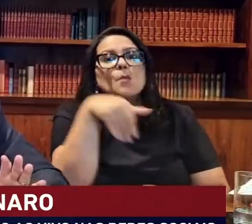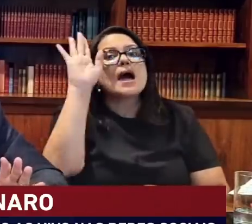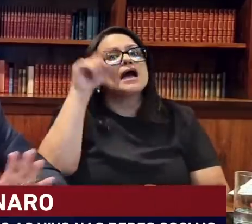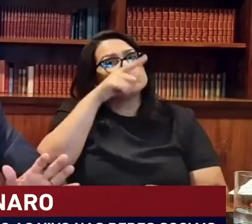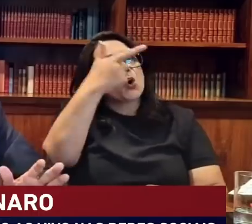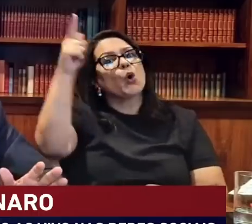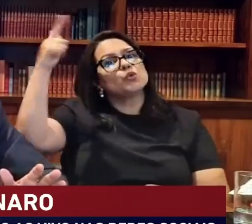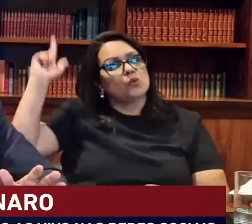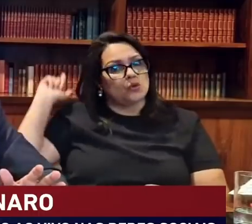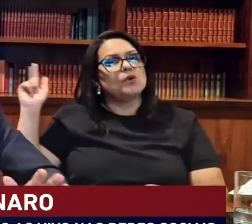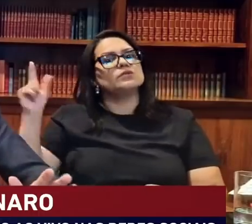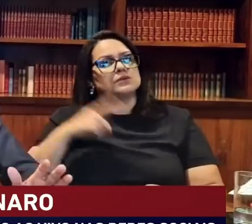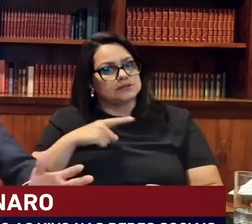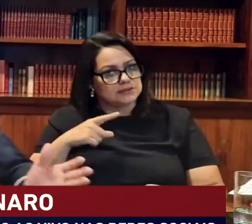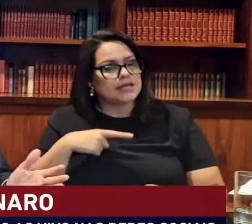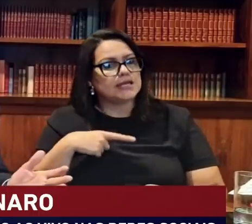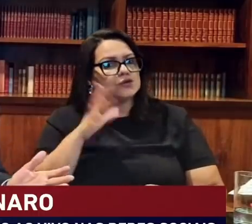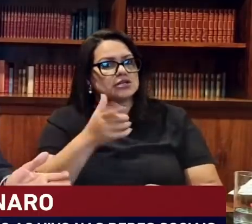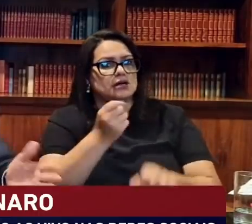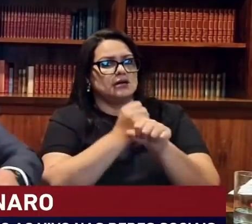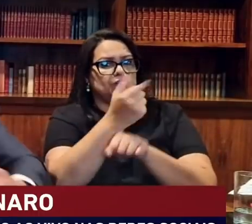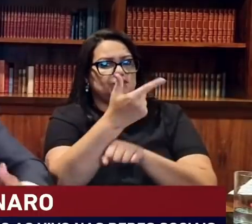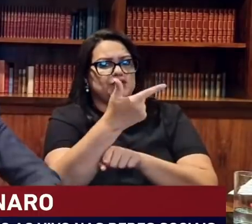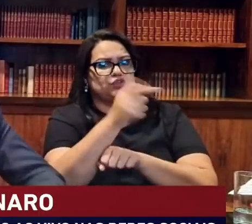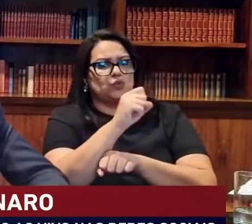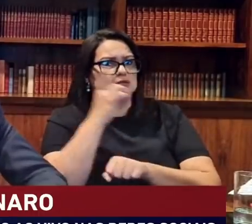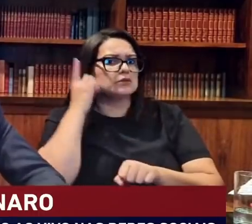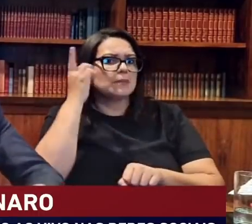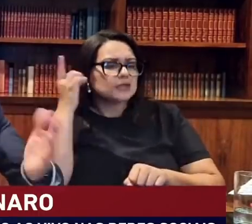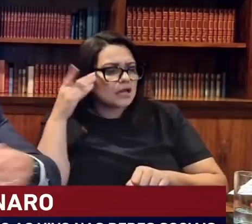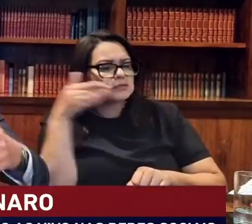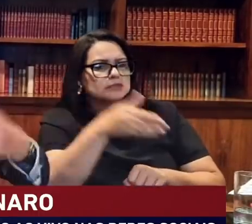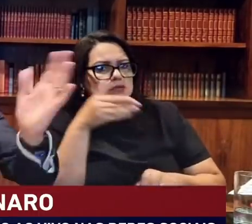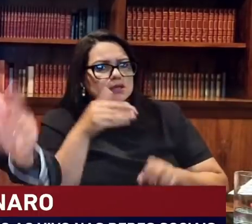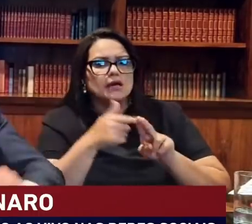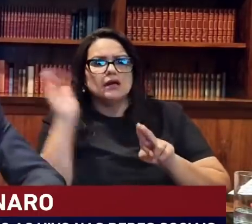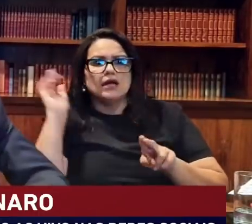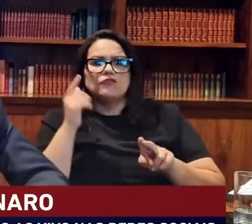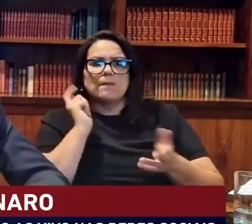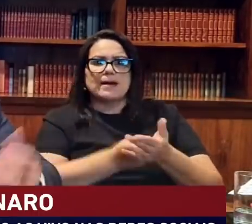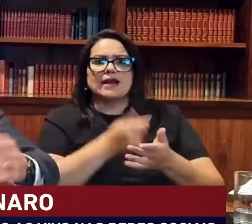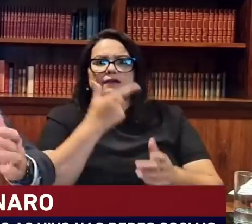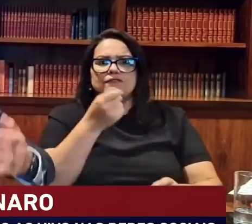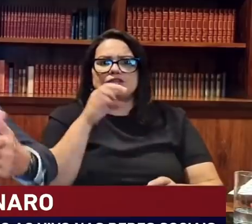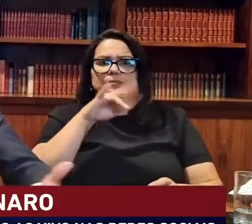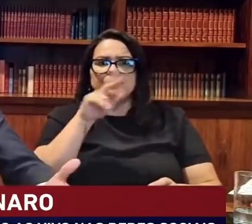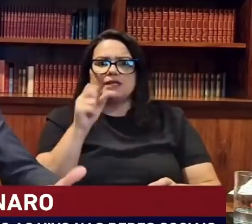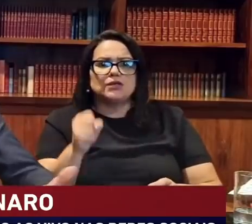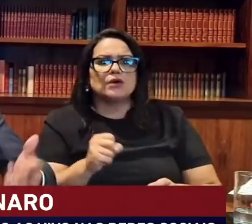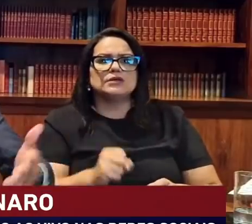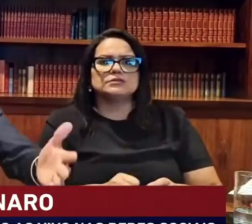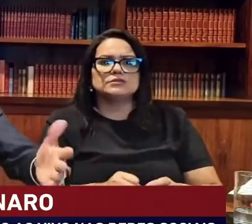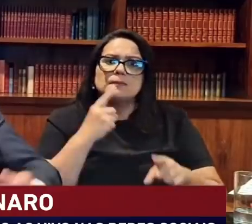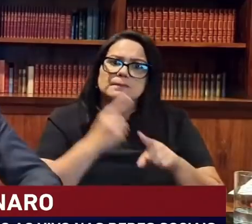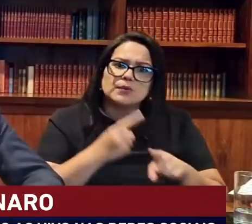sabe? Eu fiquei 28 anos dentro da Câmara, metade fora, eu vou ter que devolver uns 20 milhões para você. Cobre logo 20 milhões.